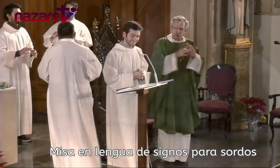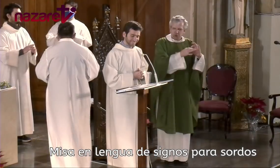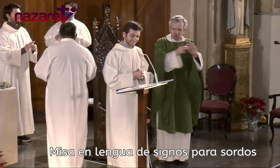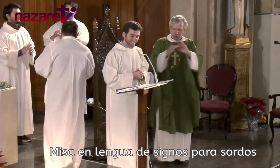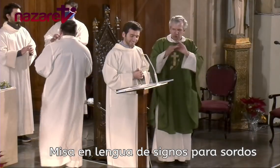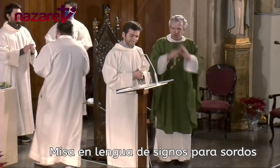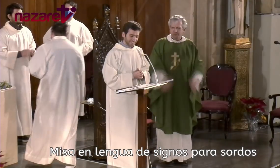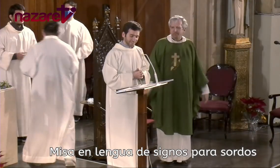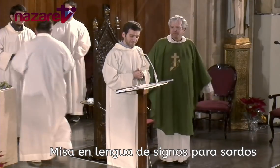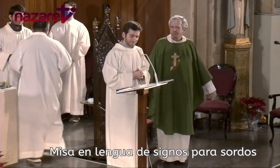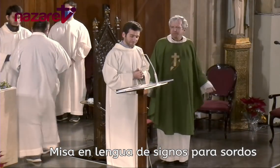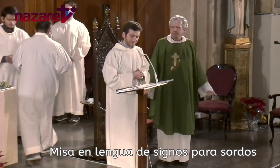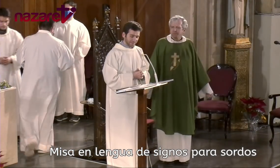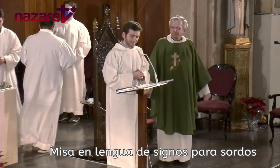seamos uno.